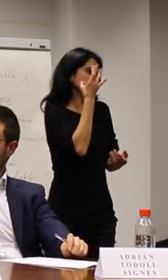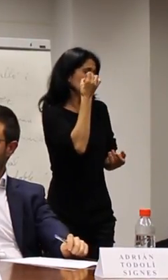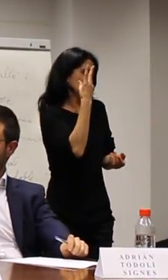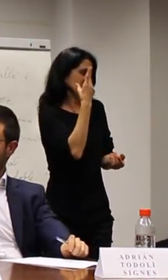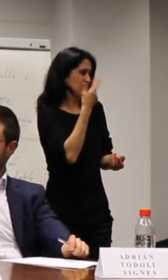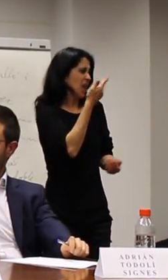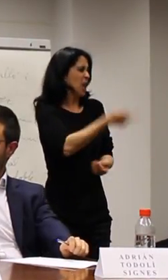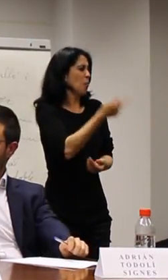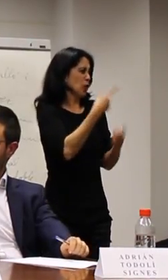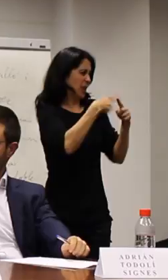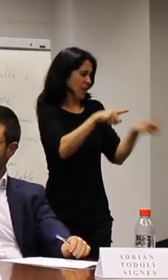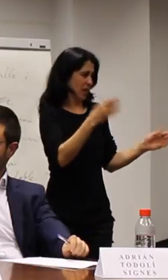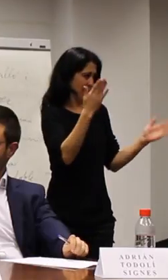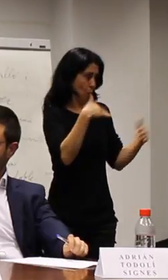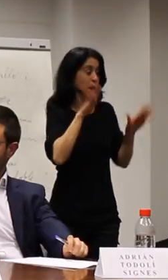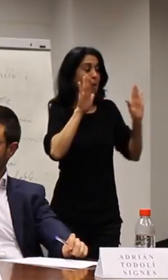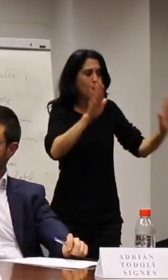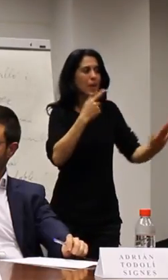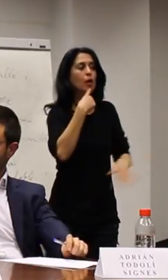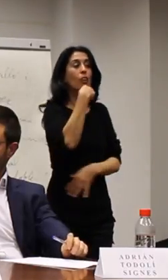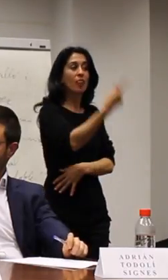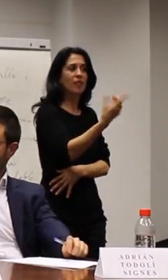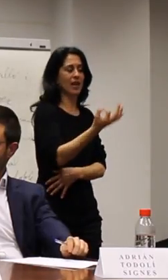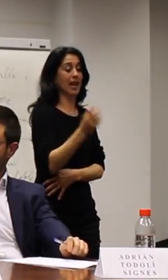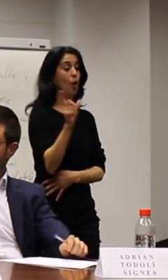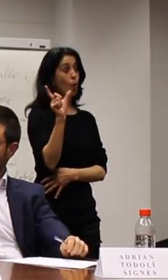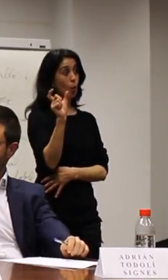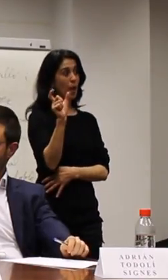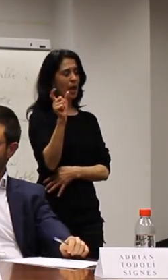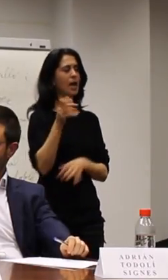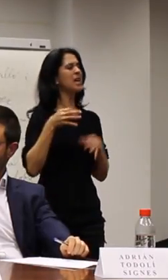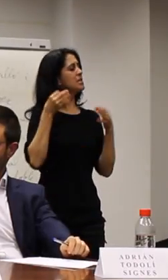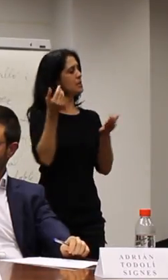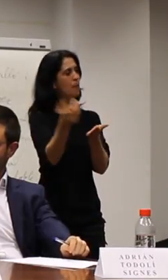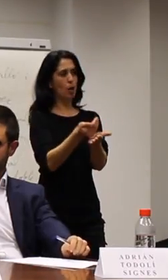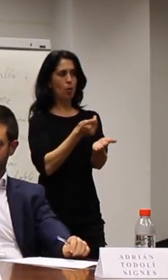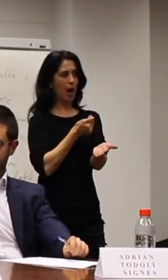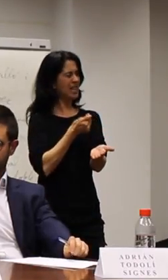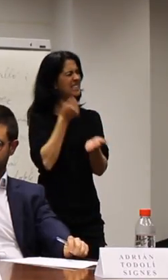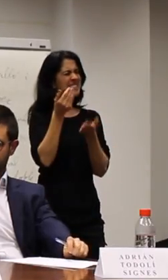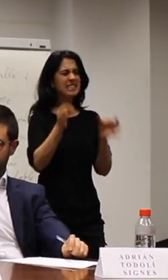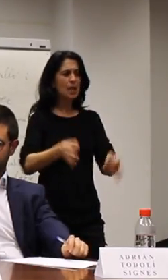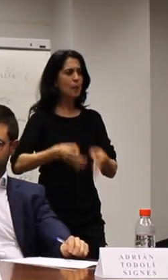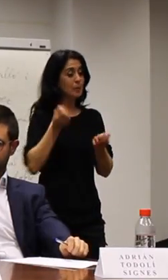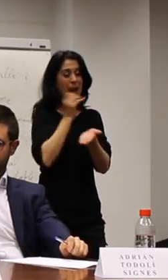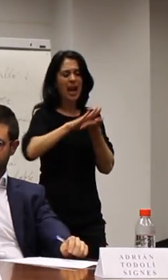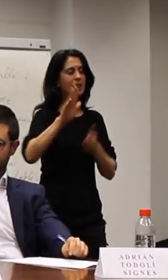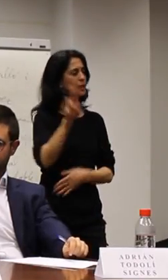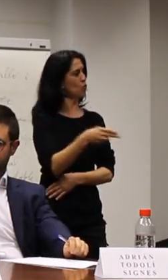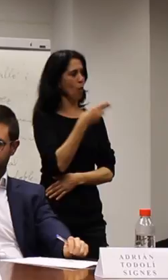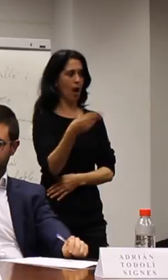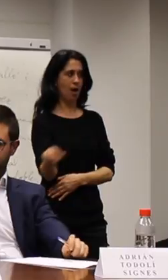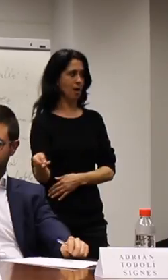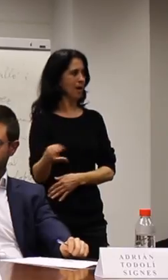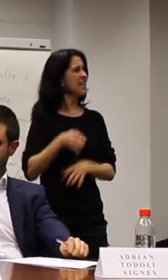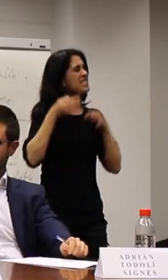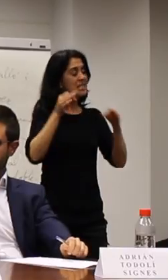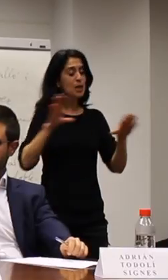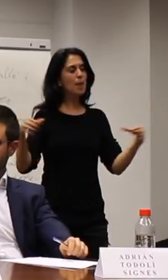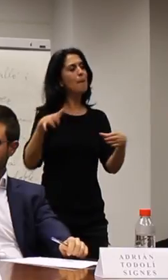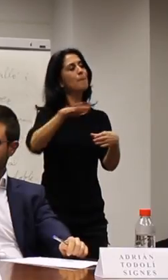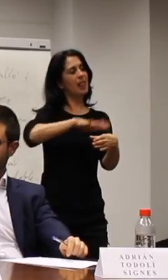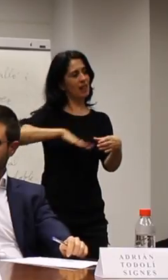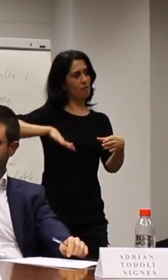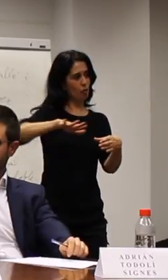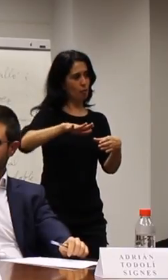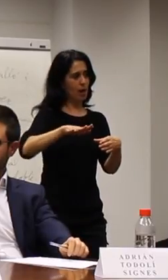jamás ha cobrado ni siquiera, o sea, siempre ha cobrado, siempre ha tenido ánimo de lucro, siempre ha sido una plataforma. Se está confundiendo mucho